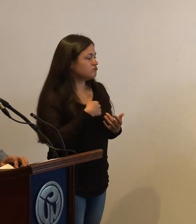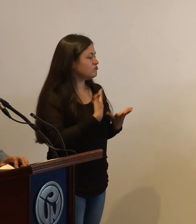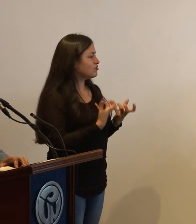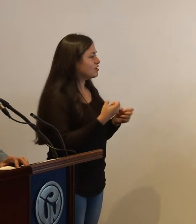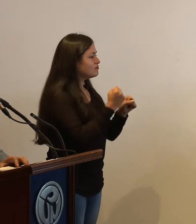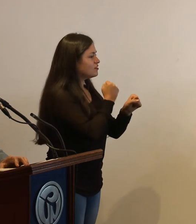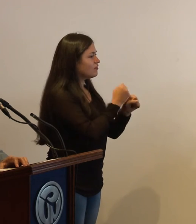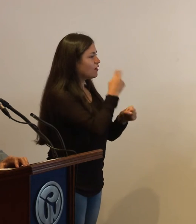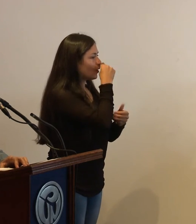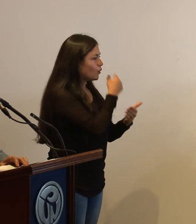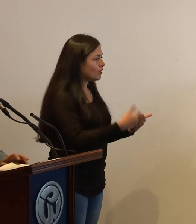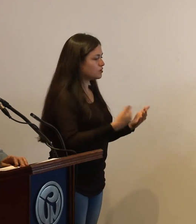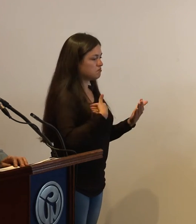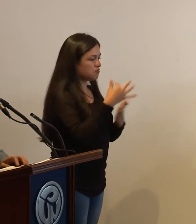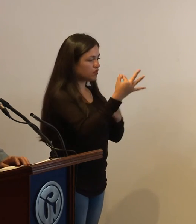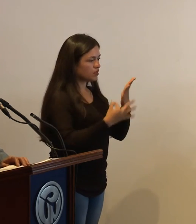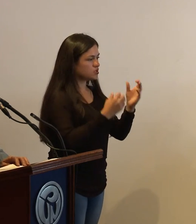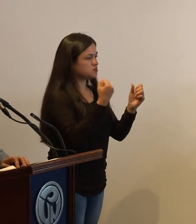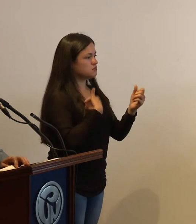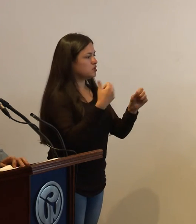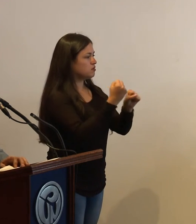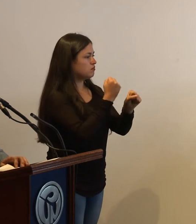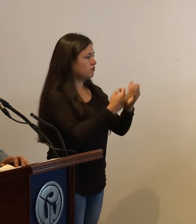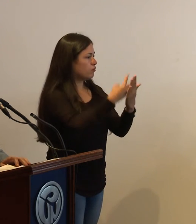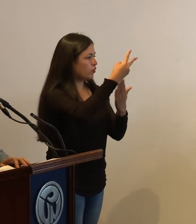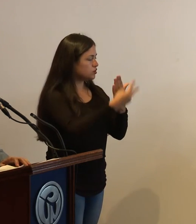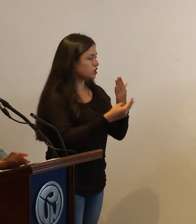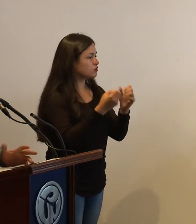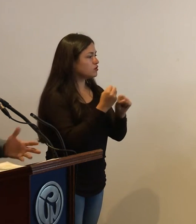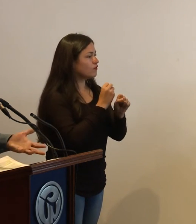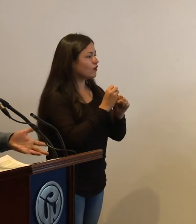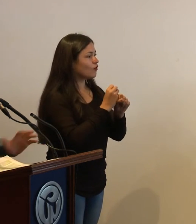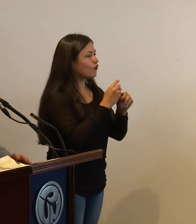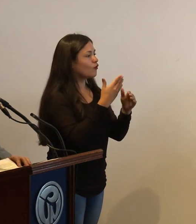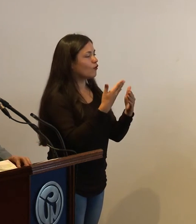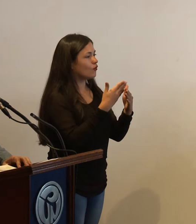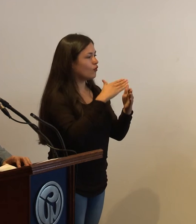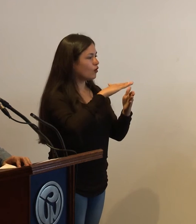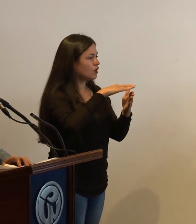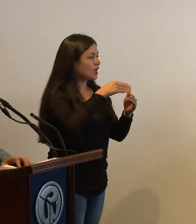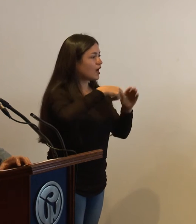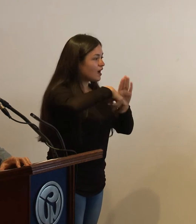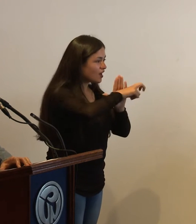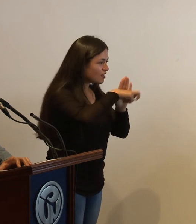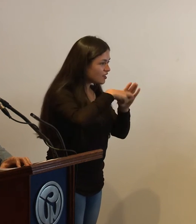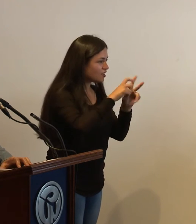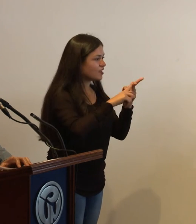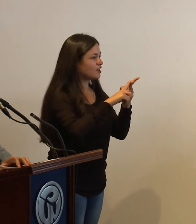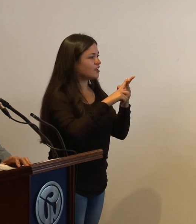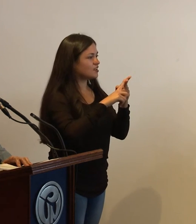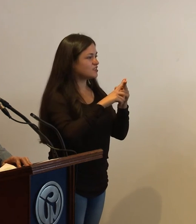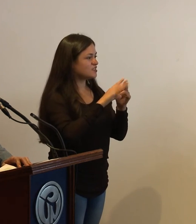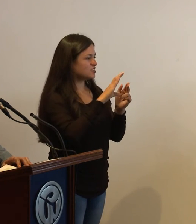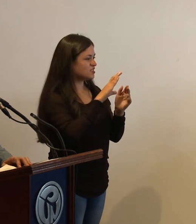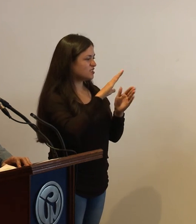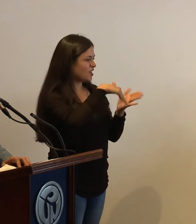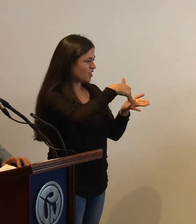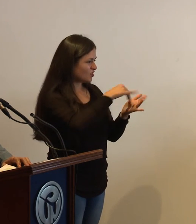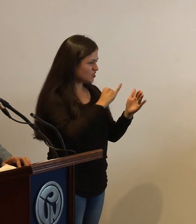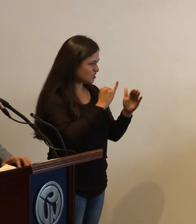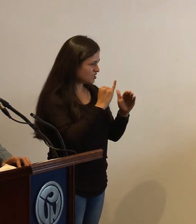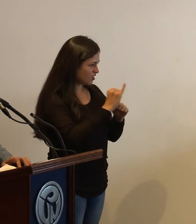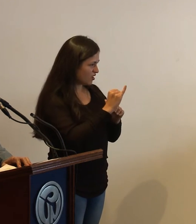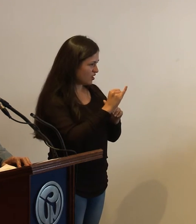sus procesos de investigación en los CDIs, en los jardines, y allí hemos visto que se